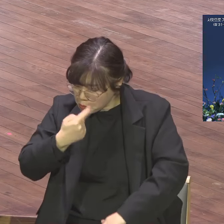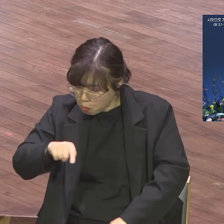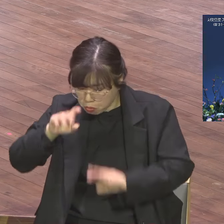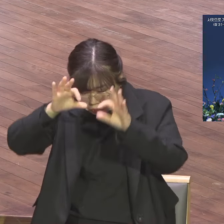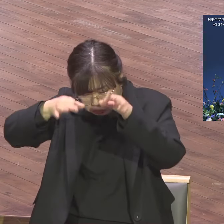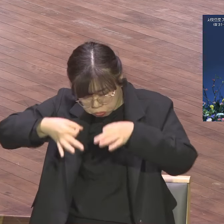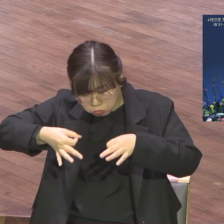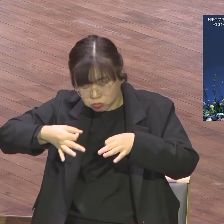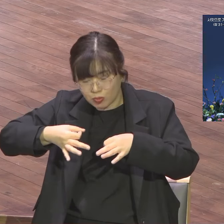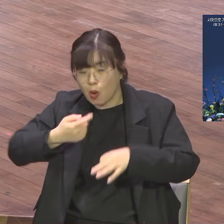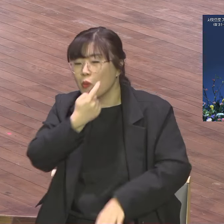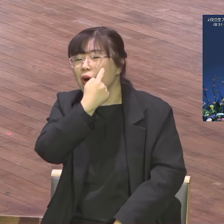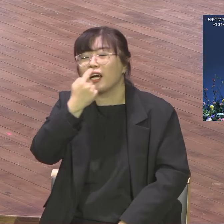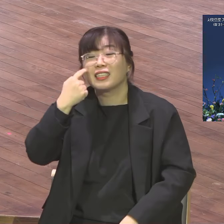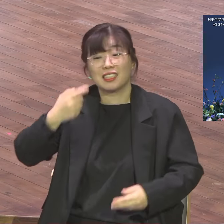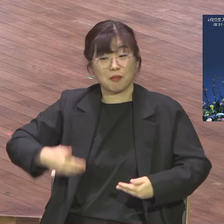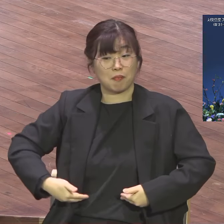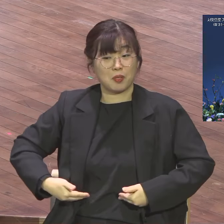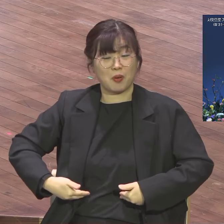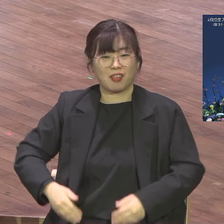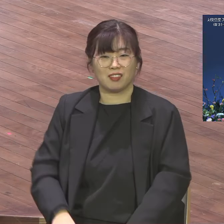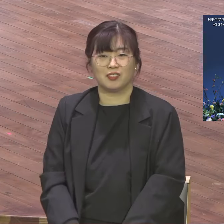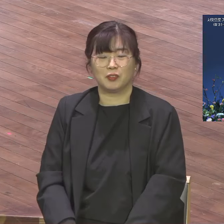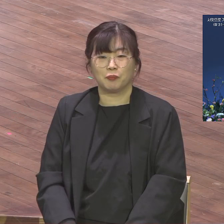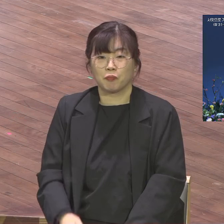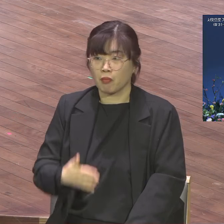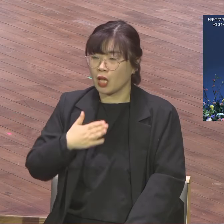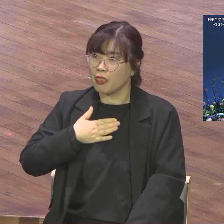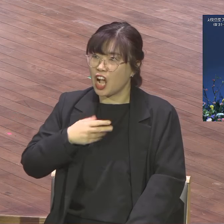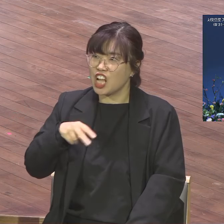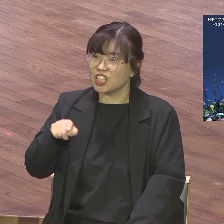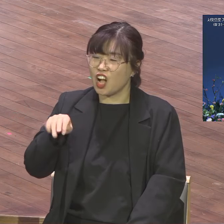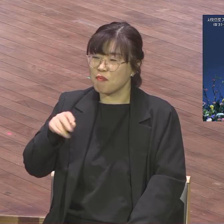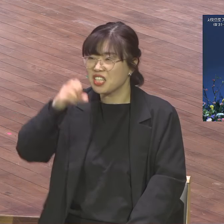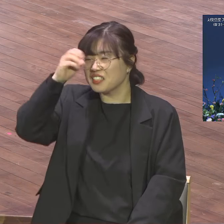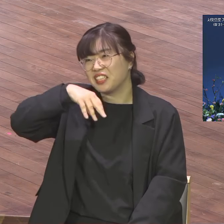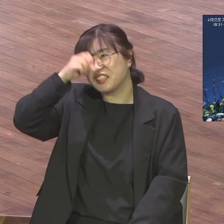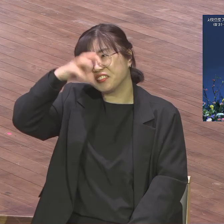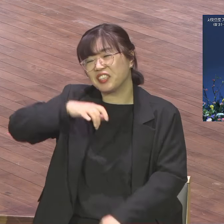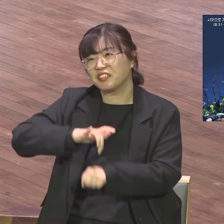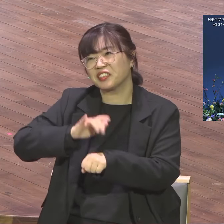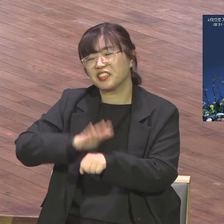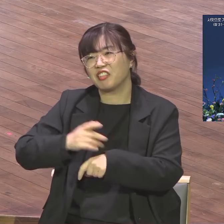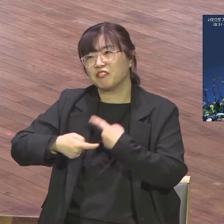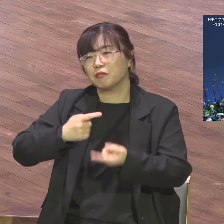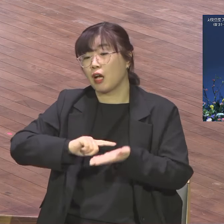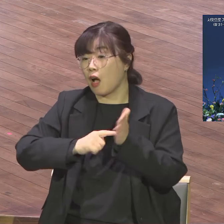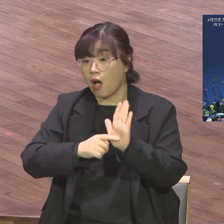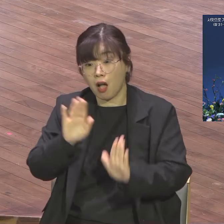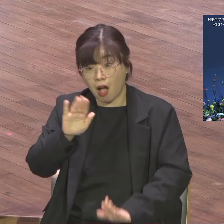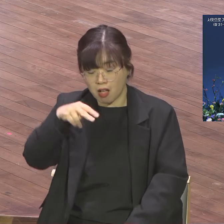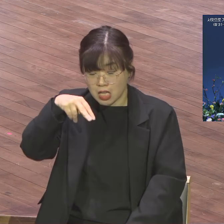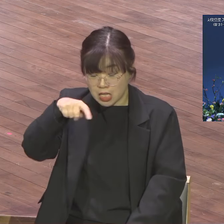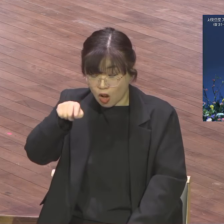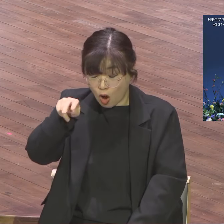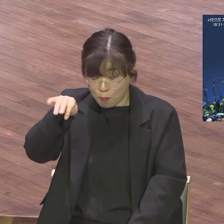제목이 내가 하는 기도가 얼마나 어마어마한 기도인가를 여러분이 인식을